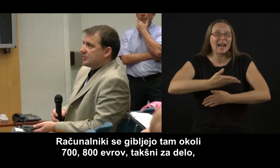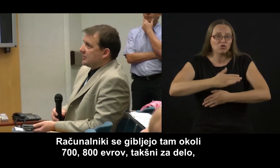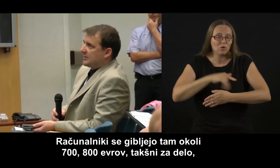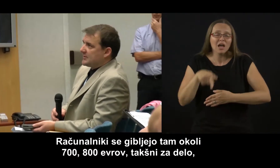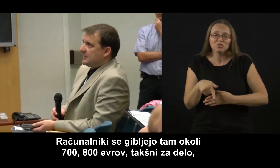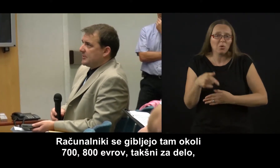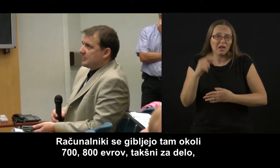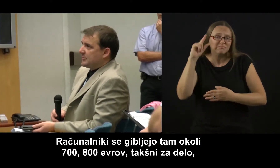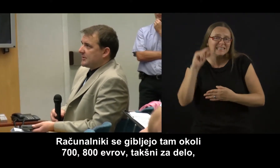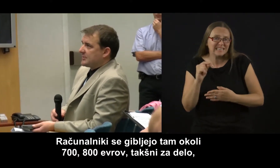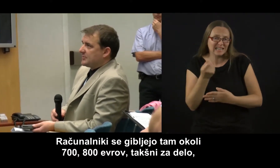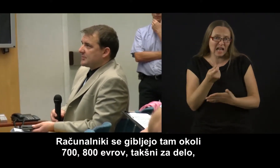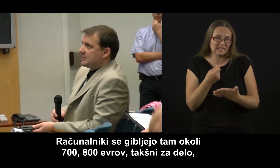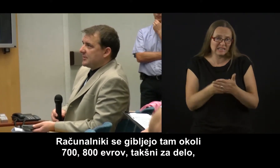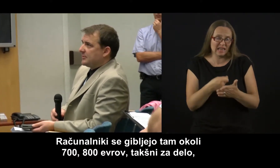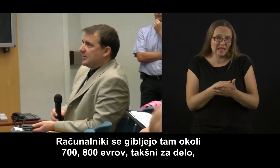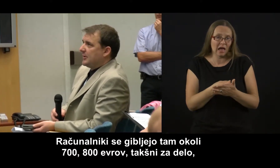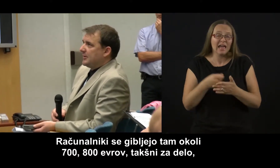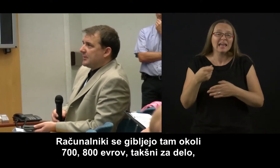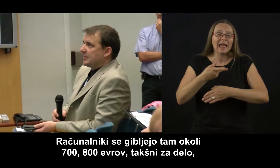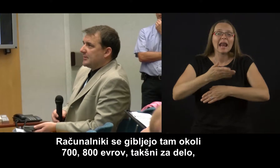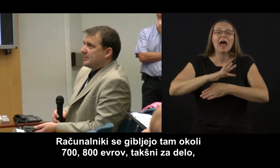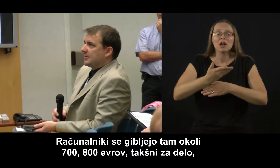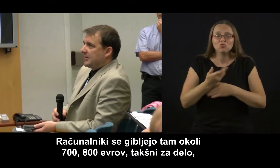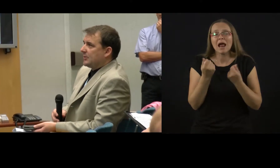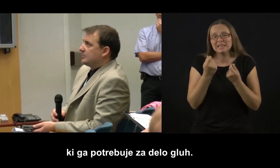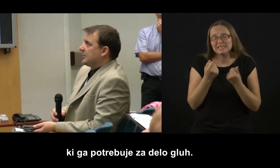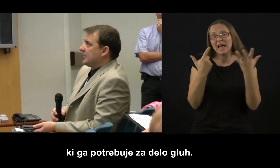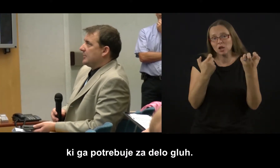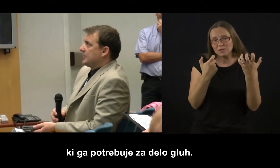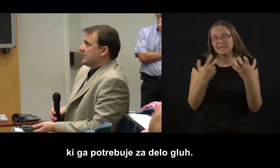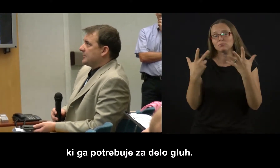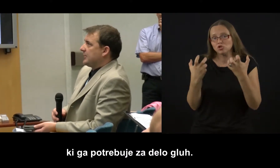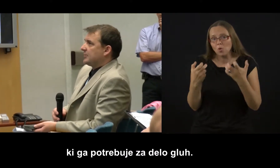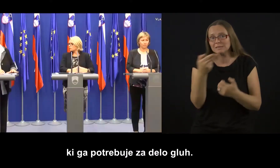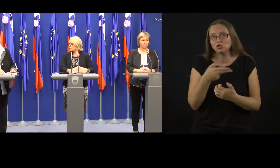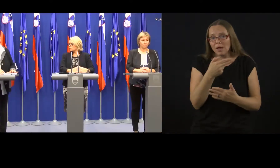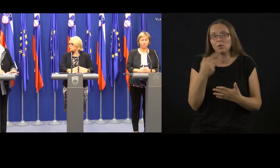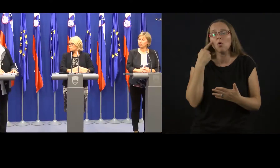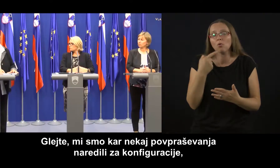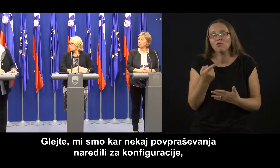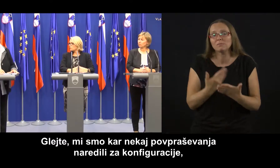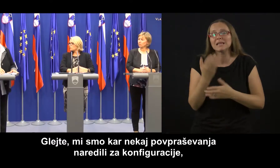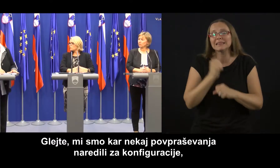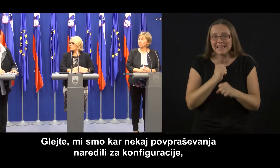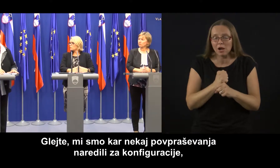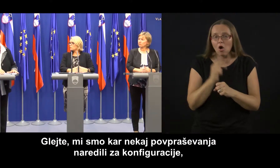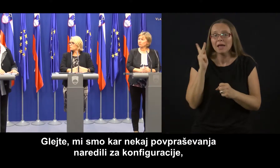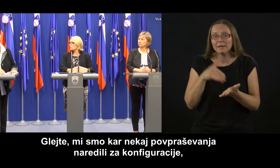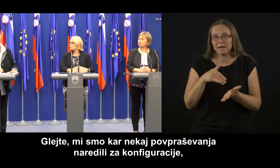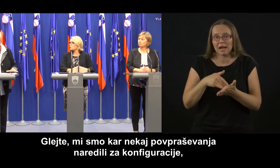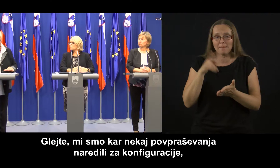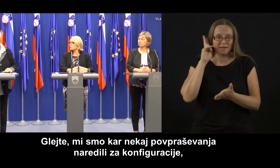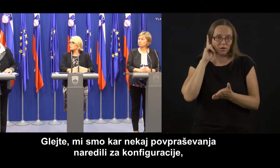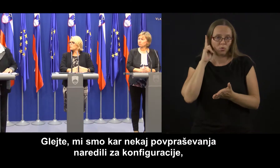cena. Računalniki se gibljajo tam okrog 700-800 evrov. Taki za delo, ki ga rabi recimo za delo gluh. Gledajte, mi smo kar